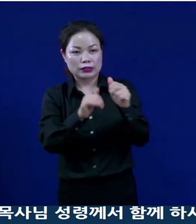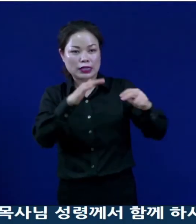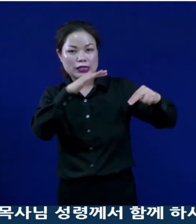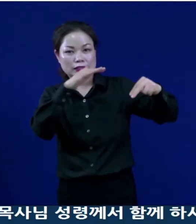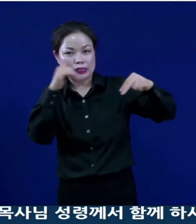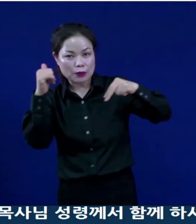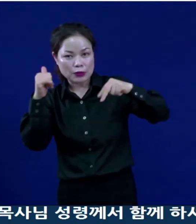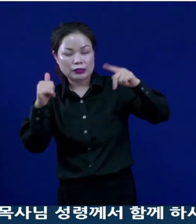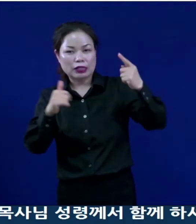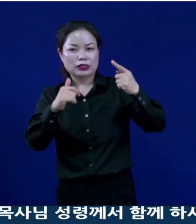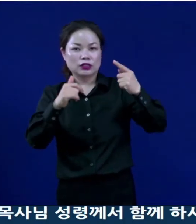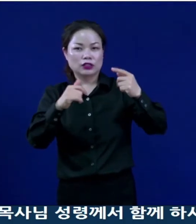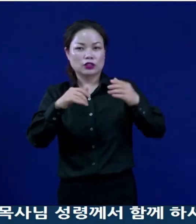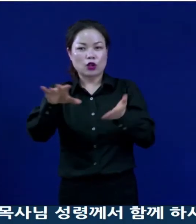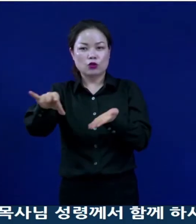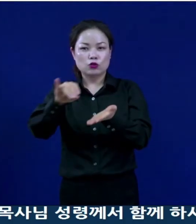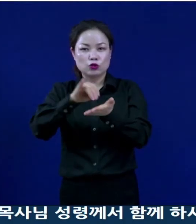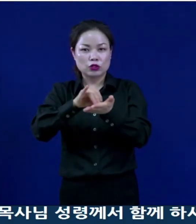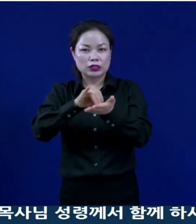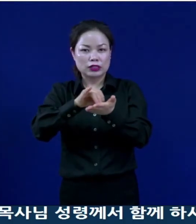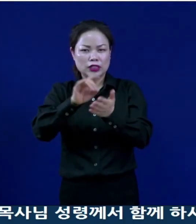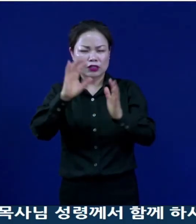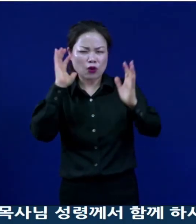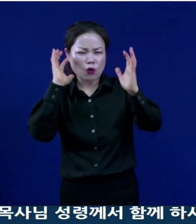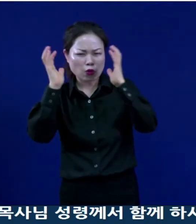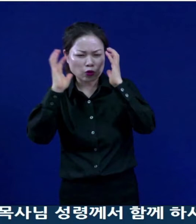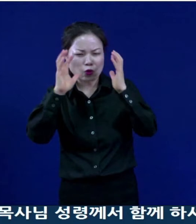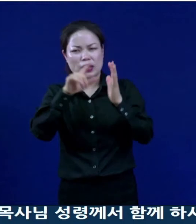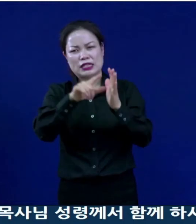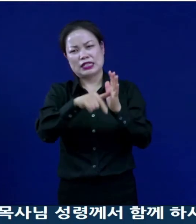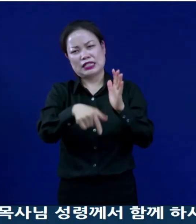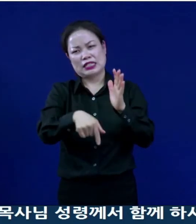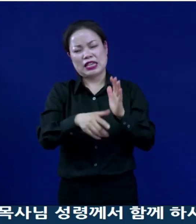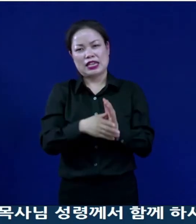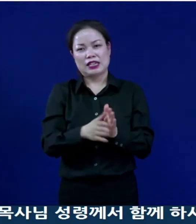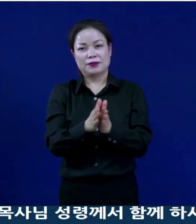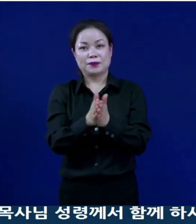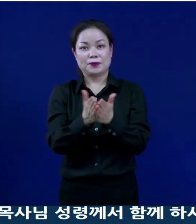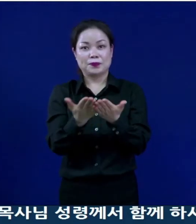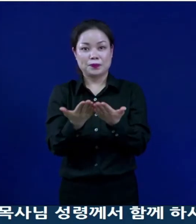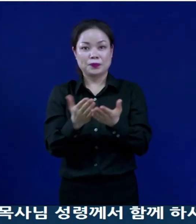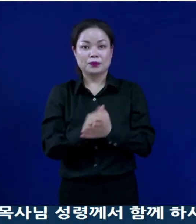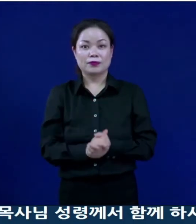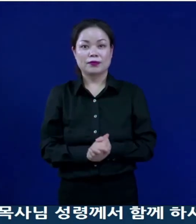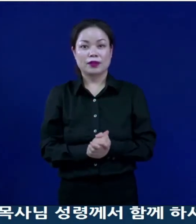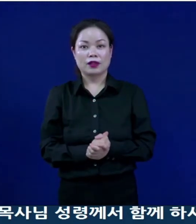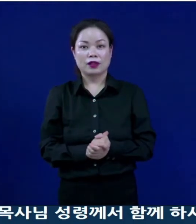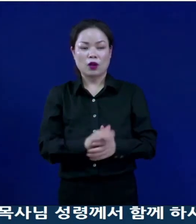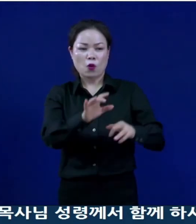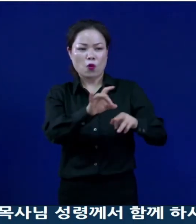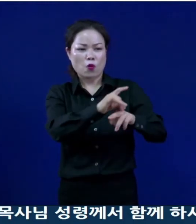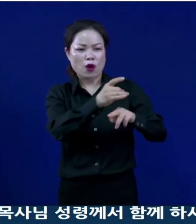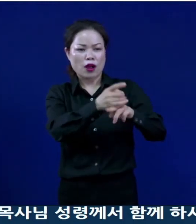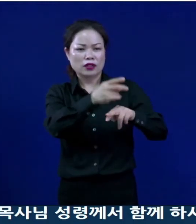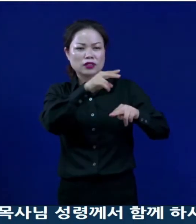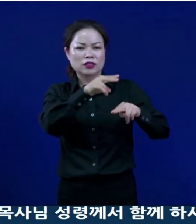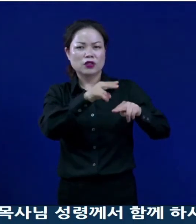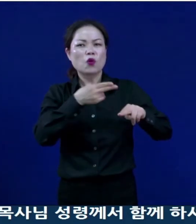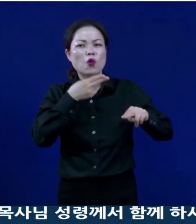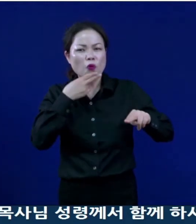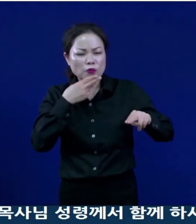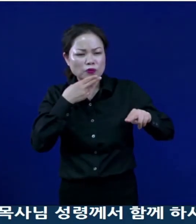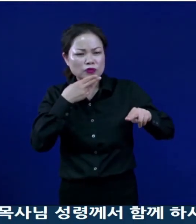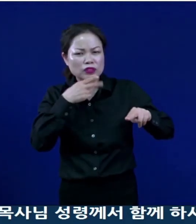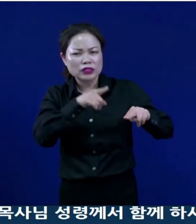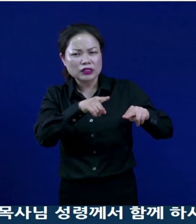룻기 사이에서 이스라엘의 혼돈의 시대를 그리고 있는 책입니다. 왕이 없는 좌절을 말하면서도 보이지